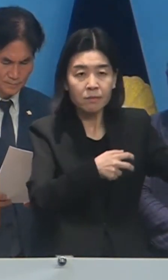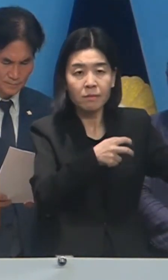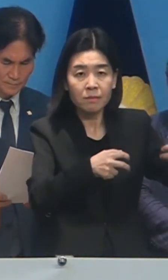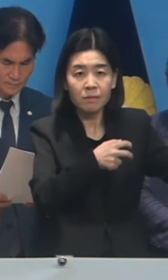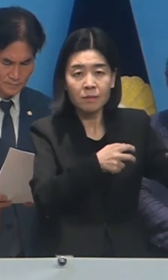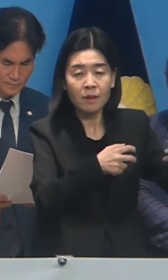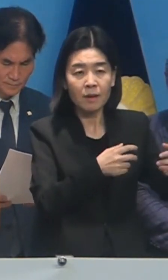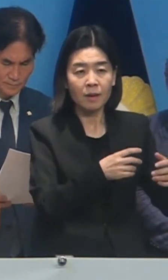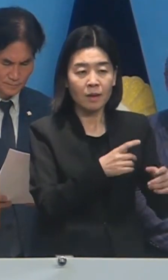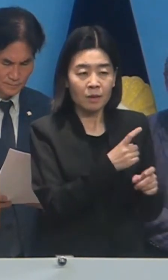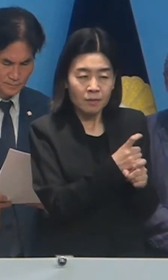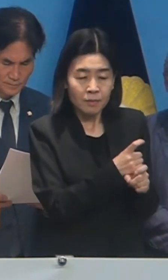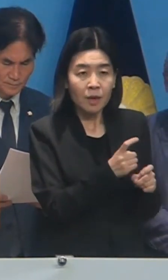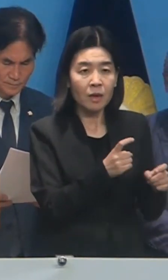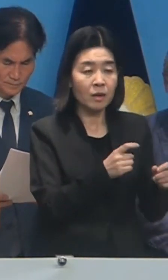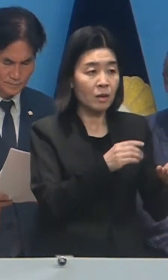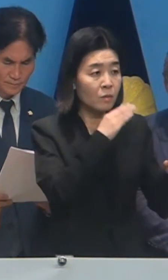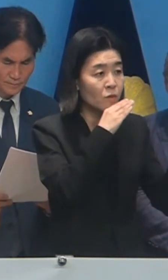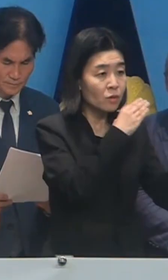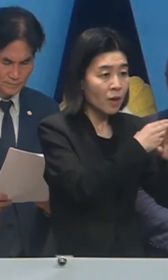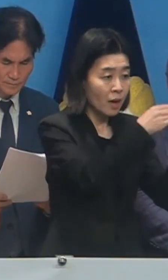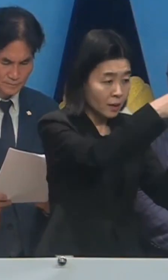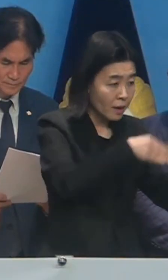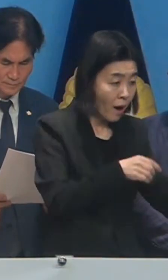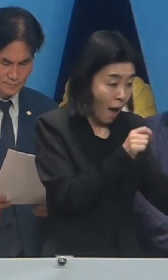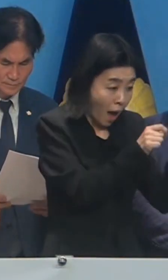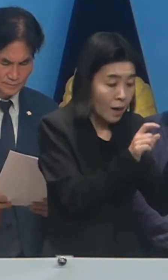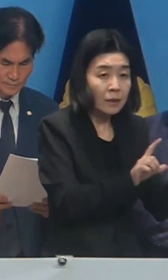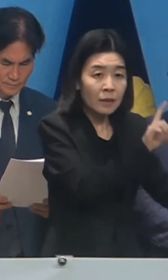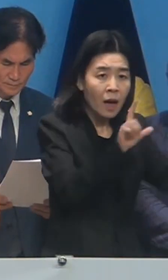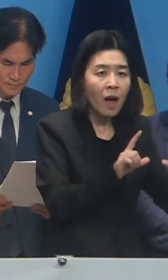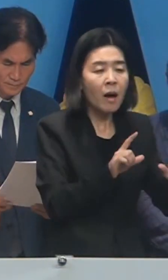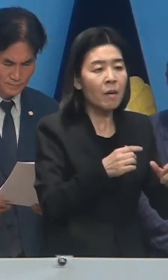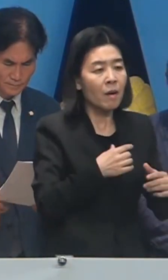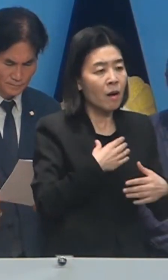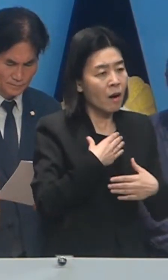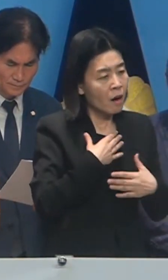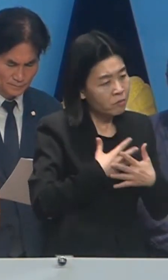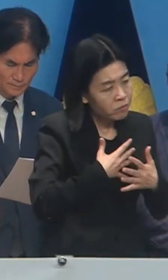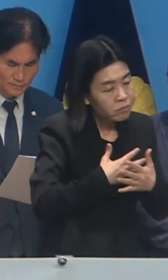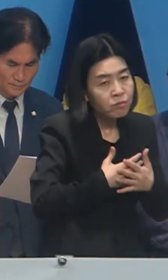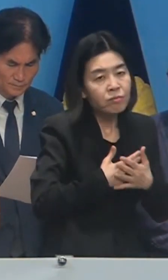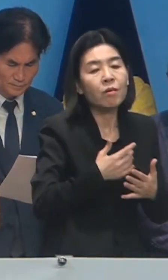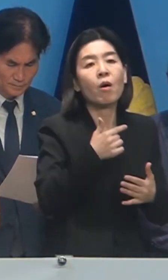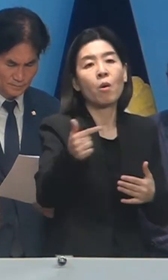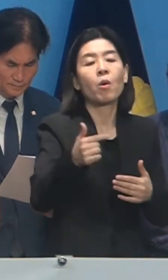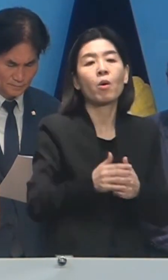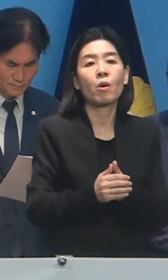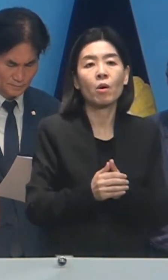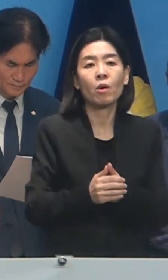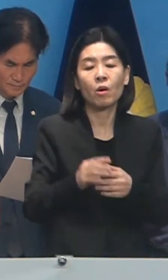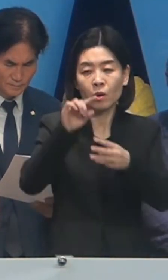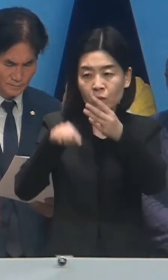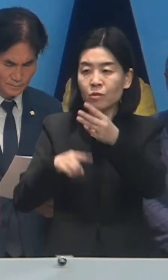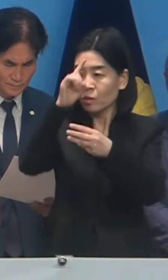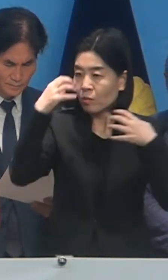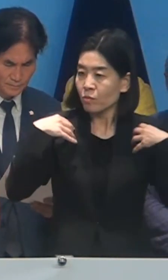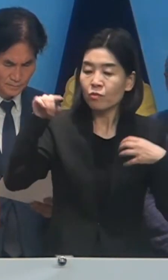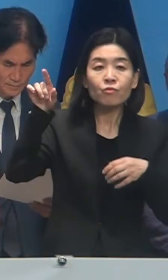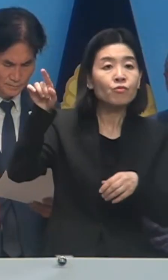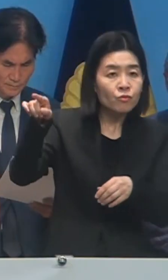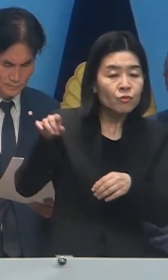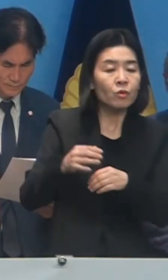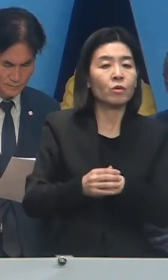이어지며 접경 지역 주민들의 평화적 생존권을 심각하게 무력하고 있다. 윤석열